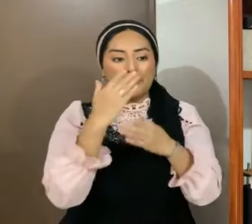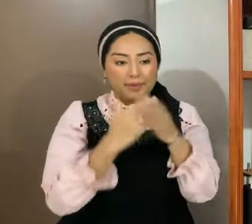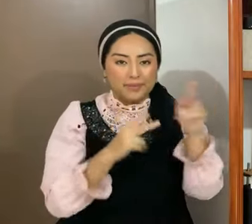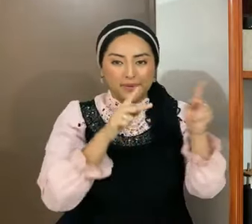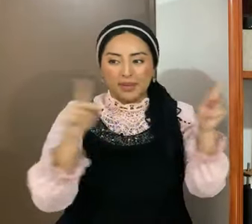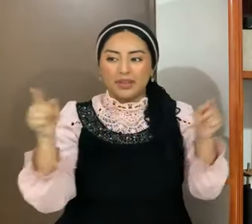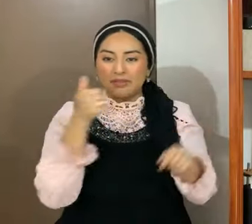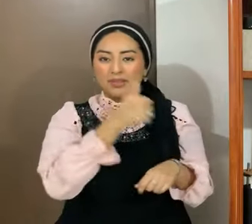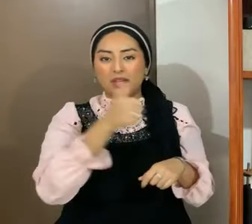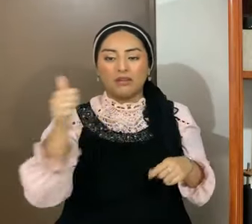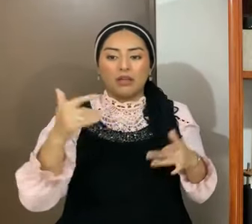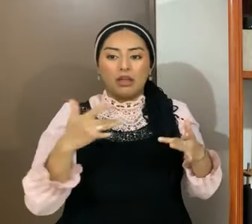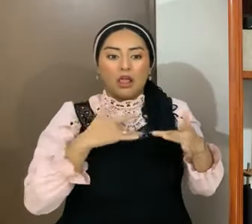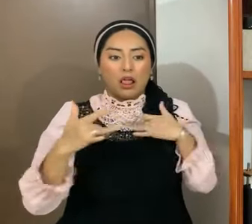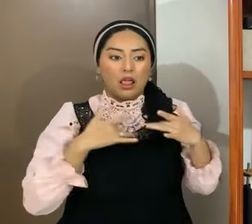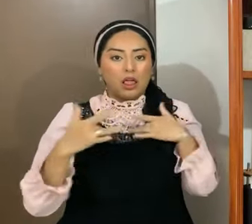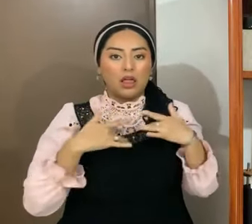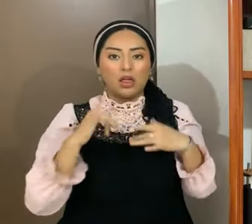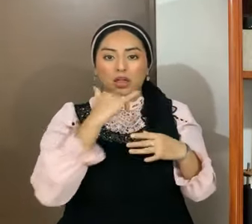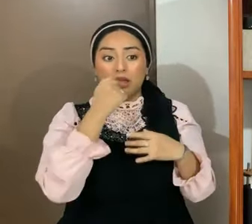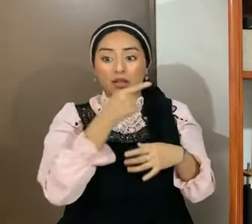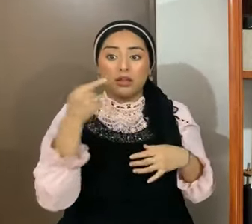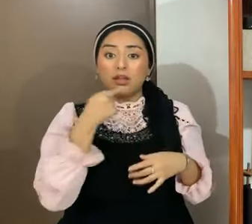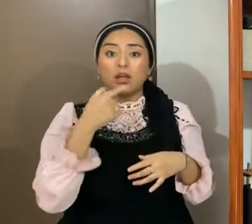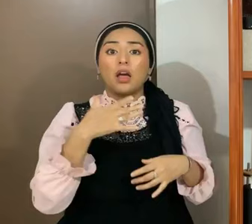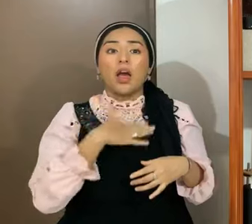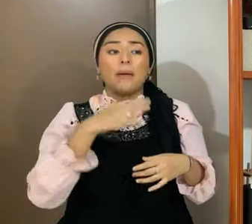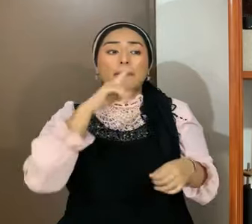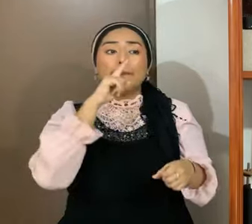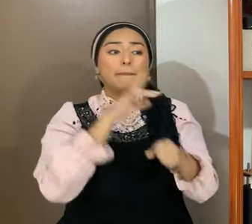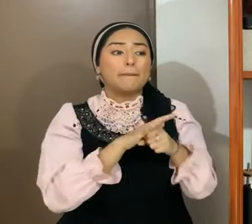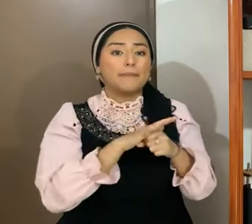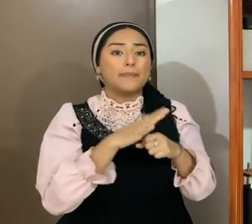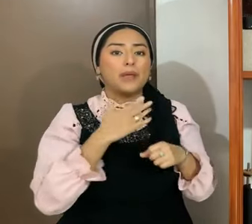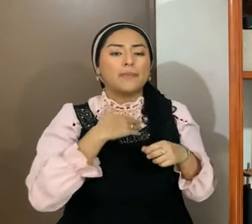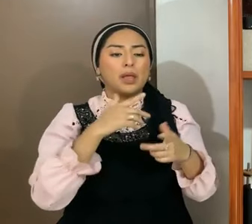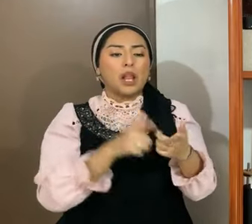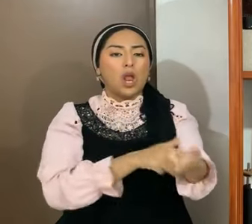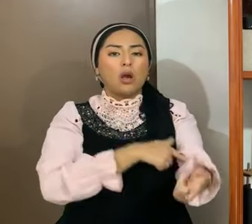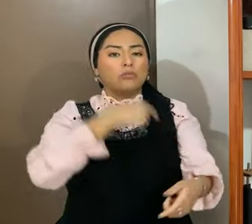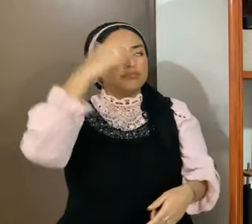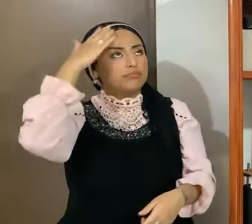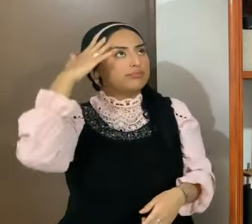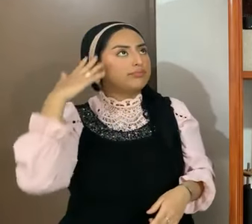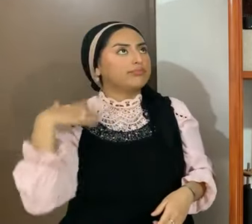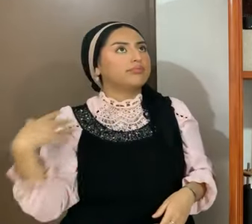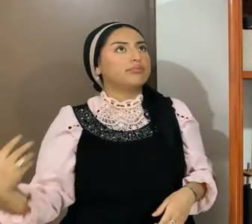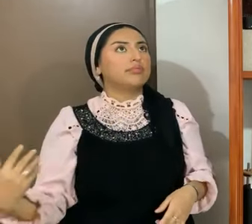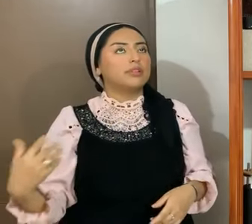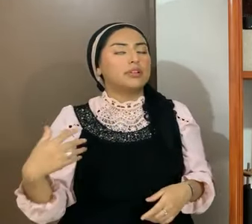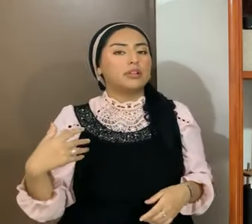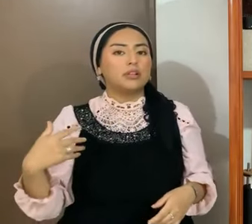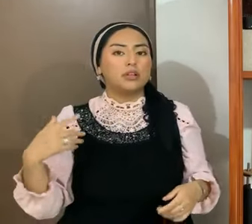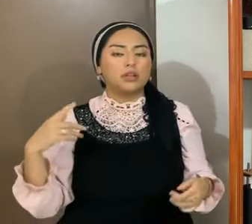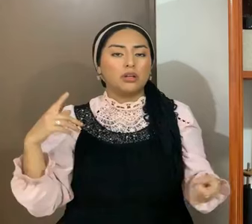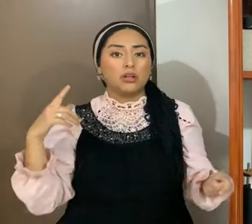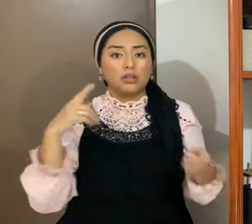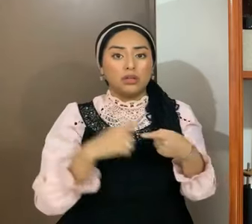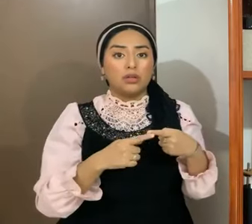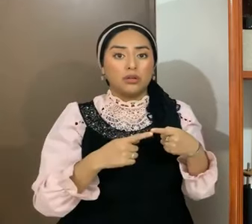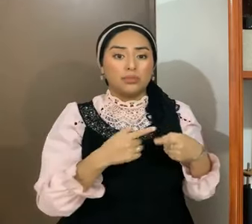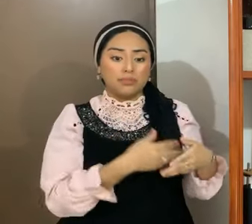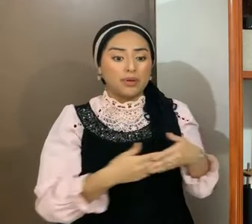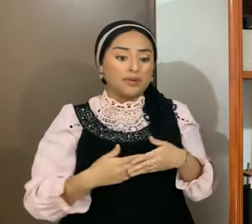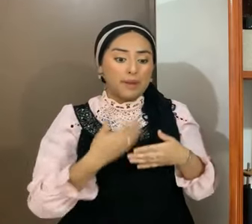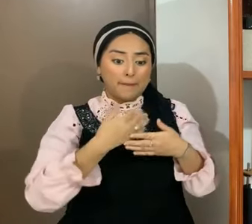por emoción, por error, dicen: voy a hacer voto nazario, voy a dejarme el cabello a crecer hasta que, no sé, hasta que nazca mi